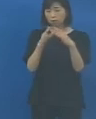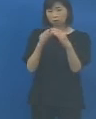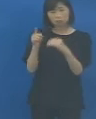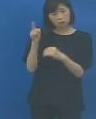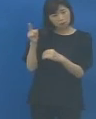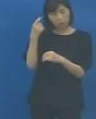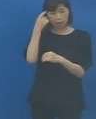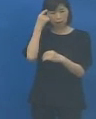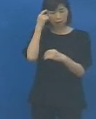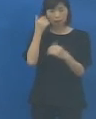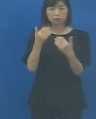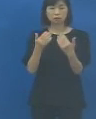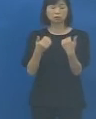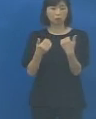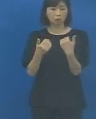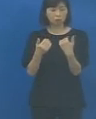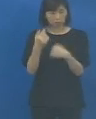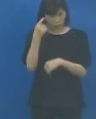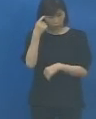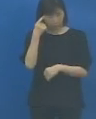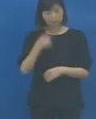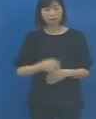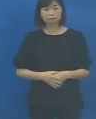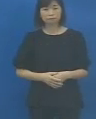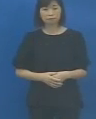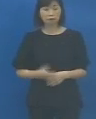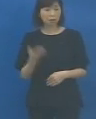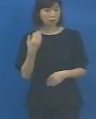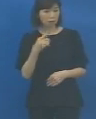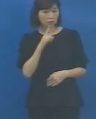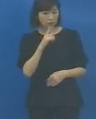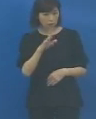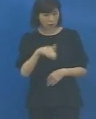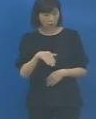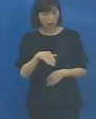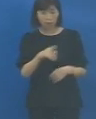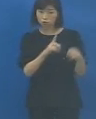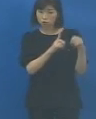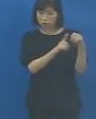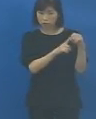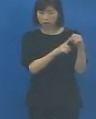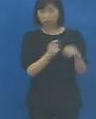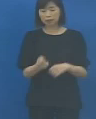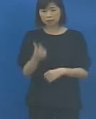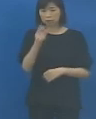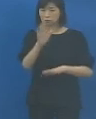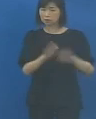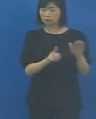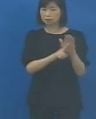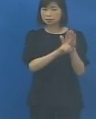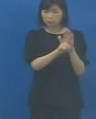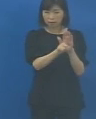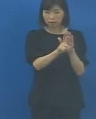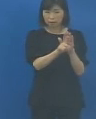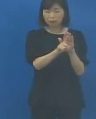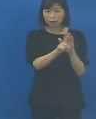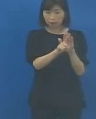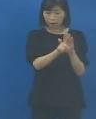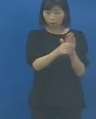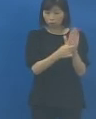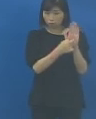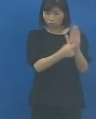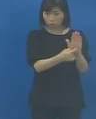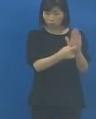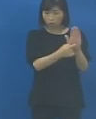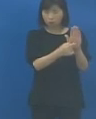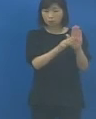ければいけないのではないかと思います。先ほど申し上げた趣旨は、緊急事態宣言をすでに発令している、そ